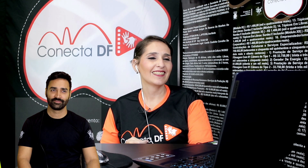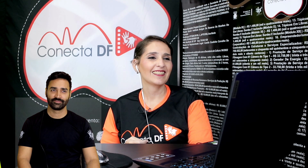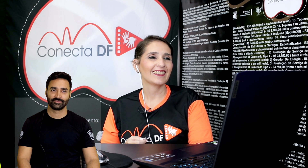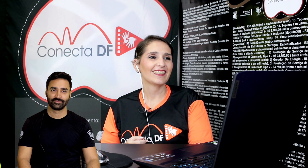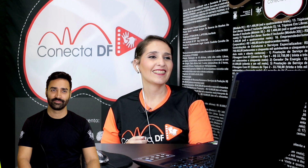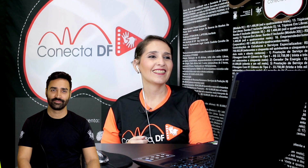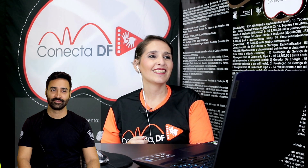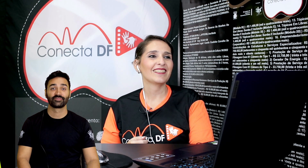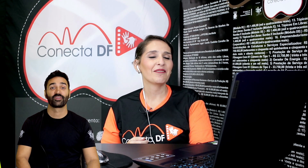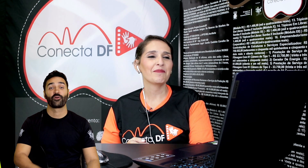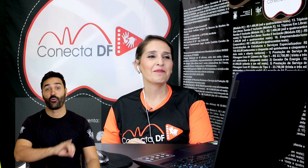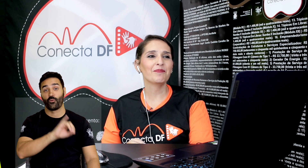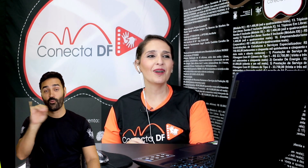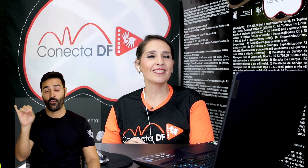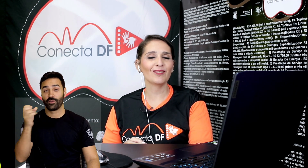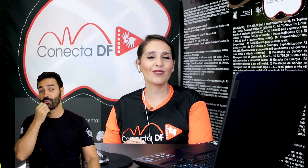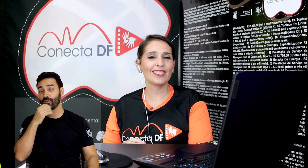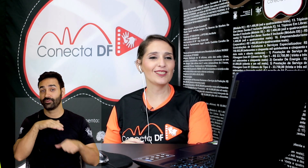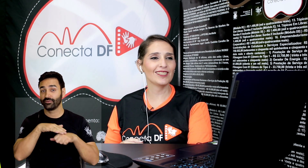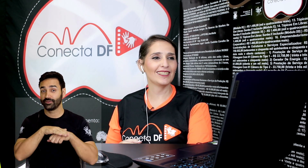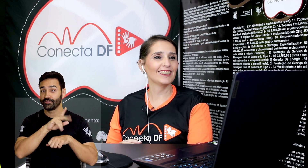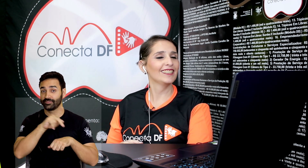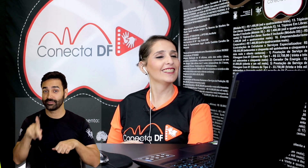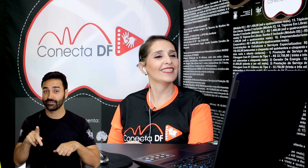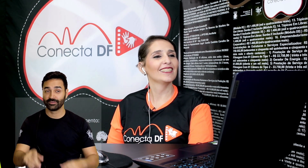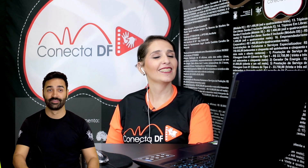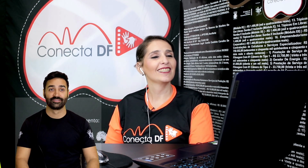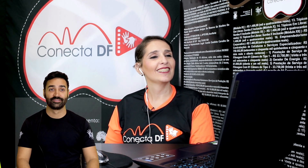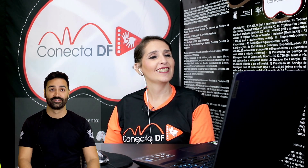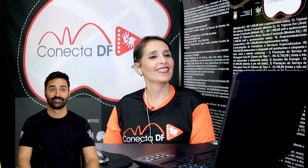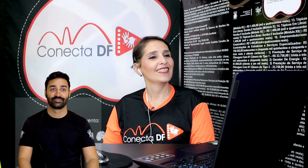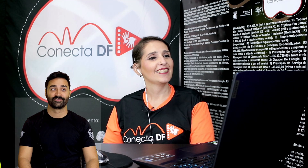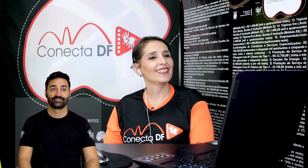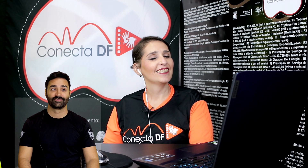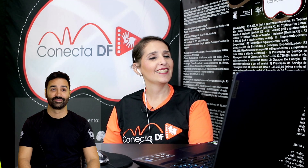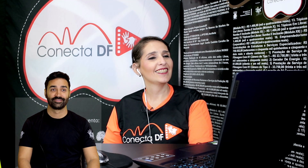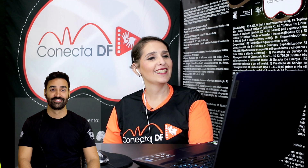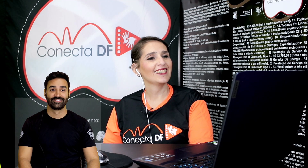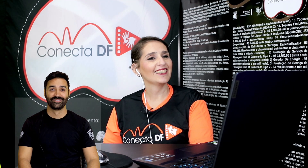Oi, boa noite, professora. Boa noite.